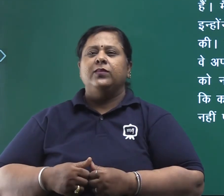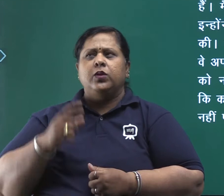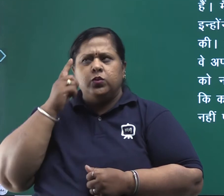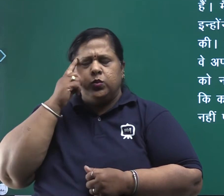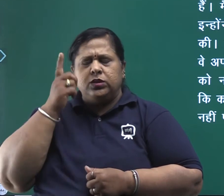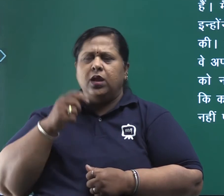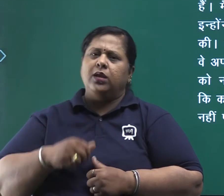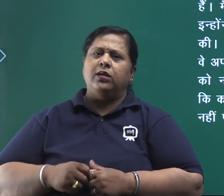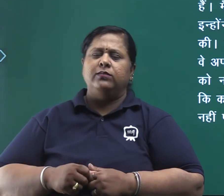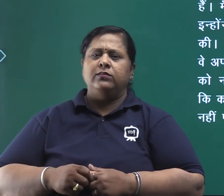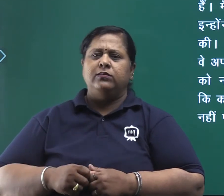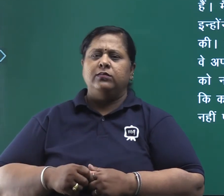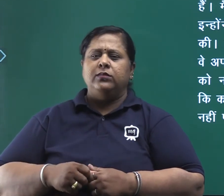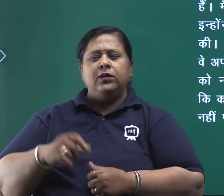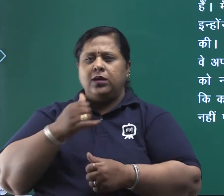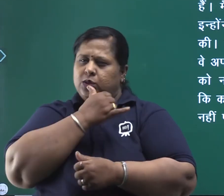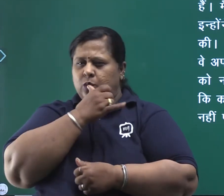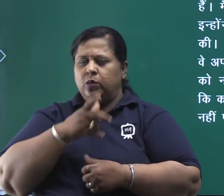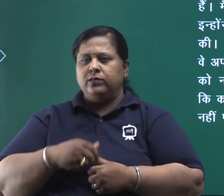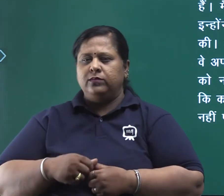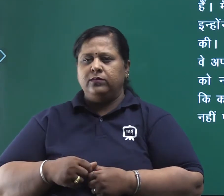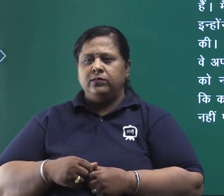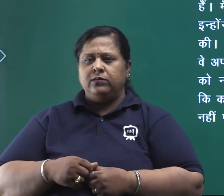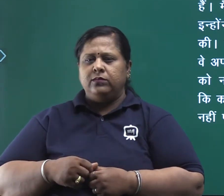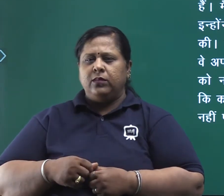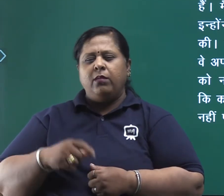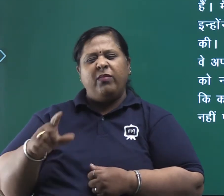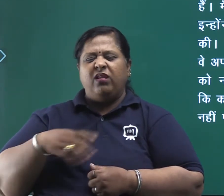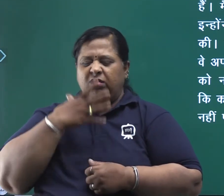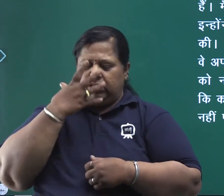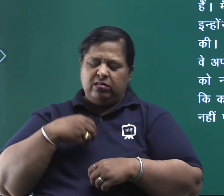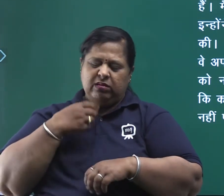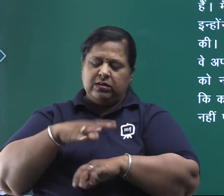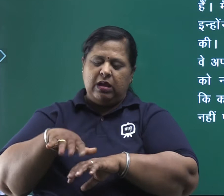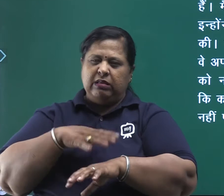सोचते हैं कि कृष्ण को मेरी दशा का